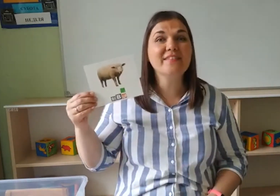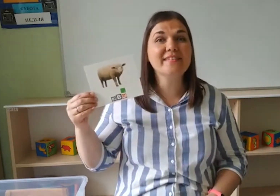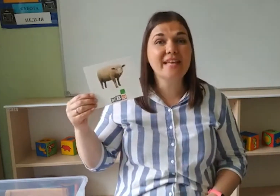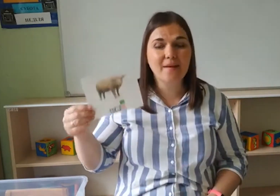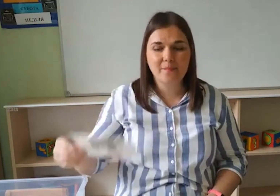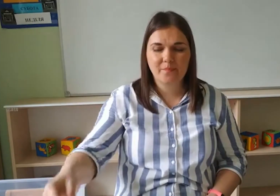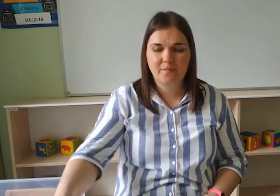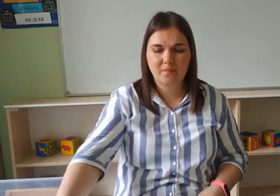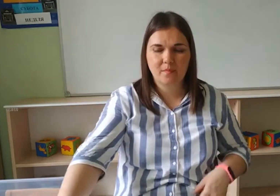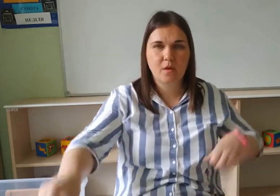Вівця.